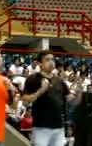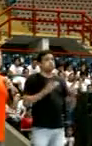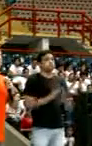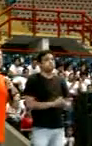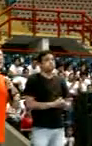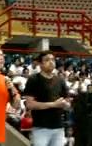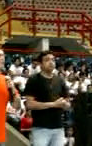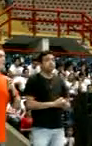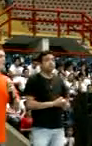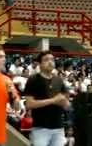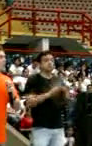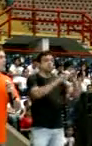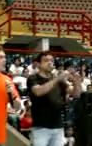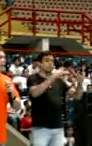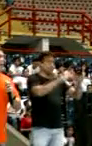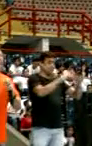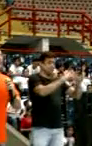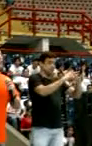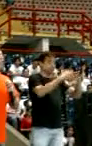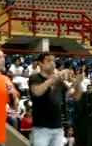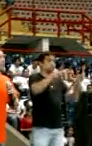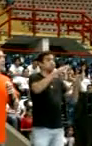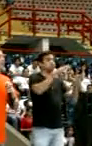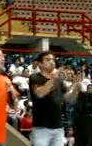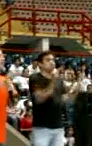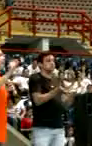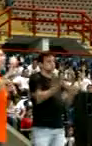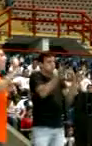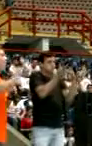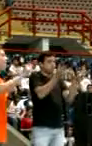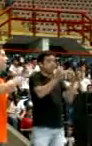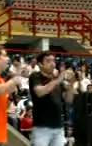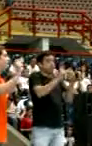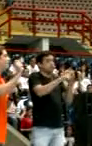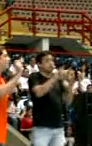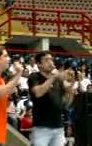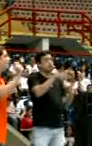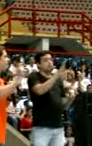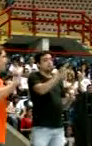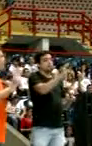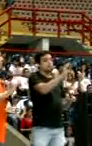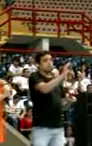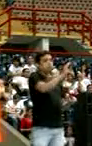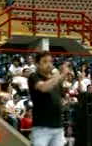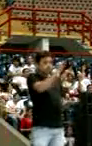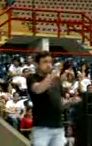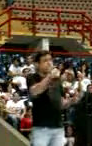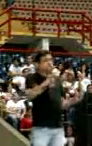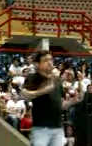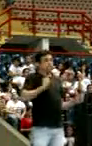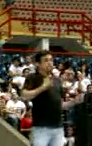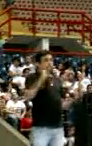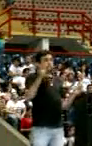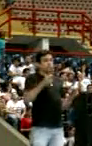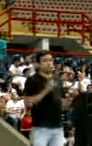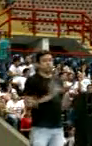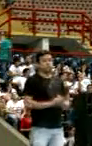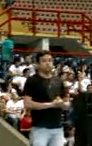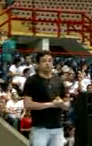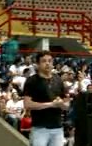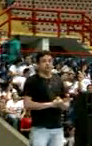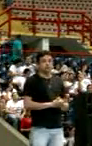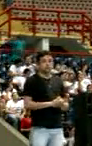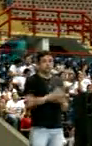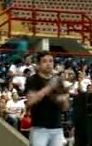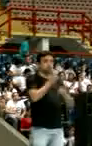urbanização. As cidades começam a florescer e você vai botar um OBS que pode salvar sua vida na prova do Enem.